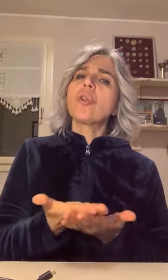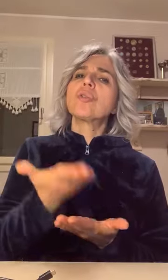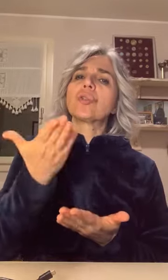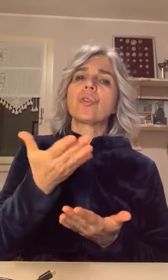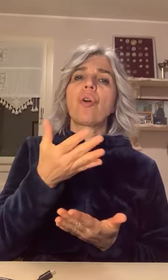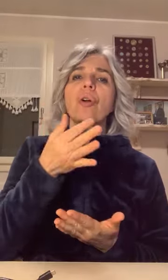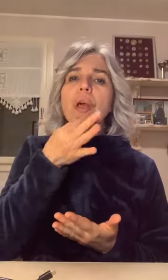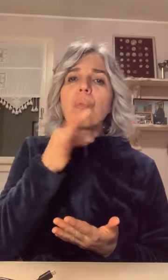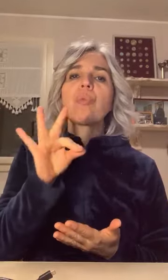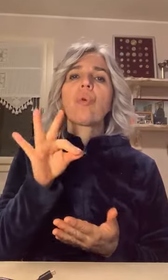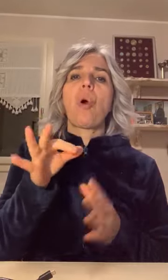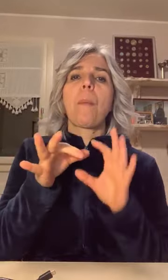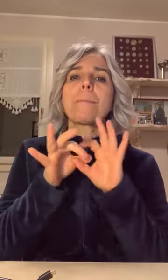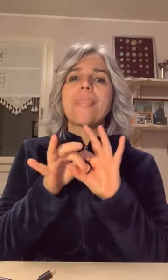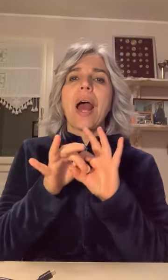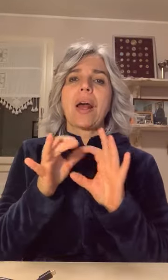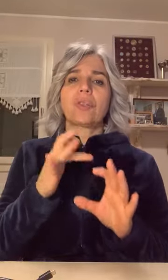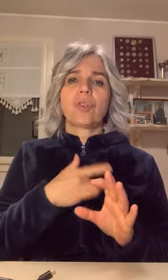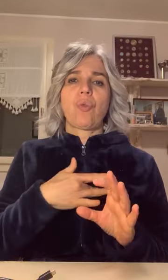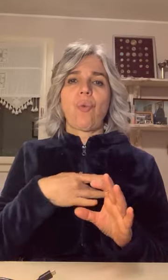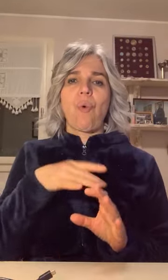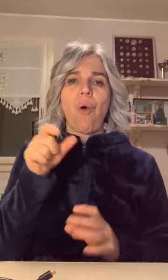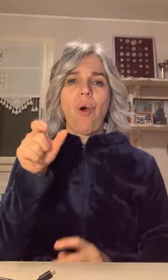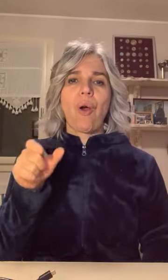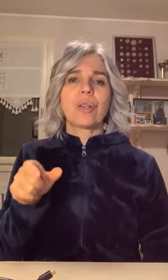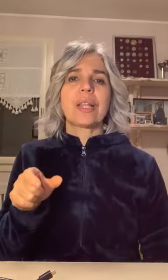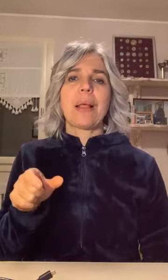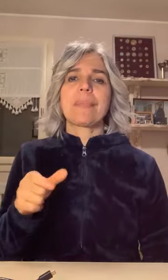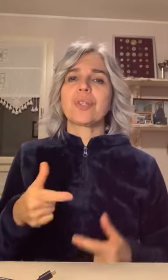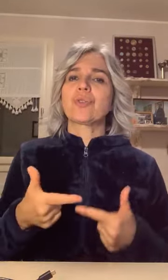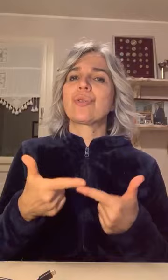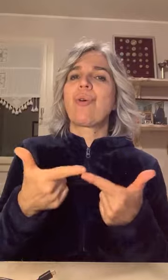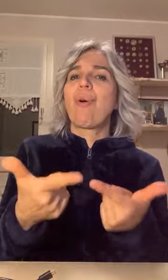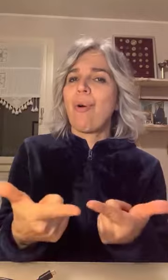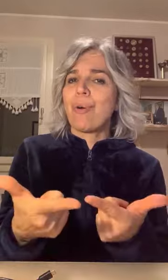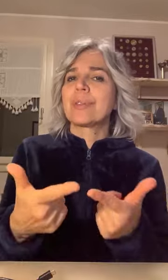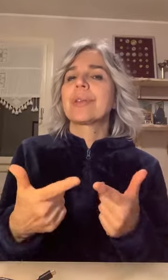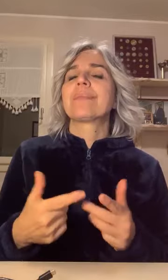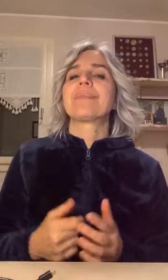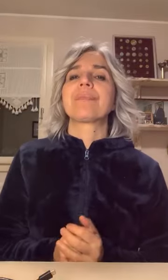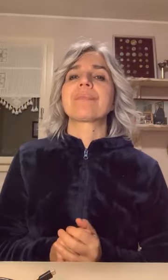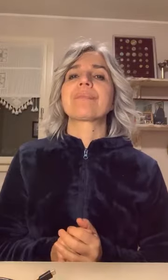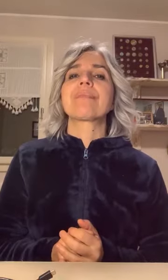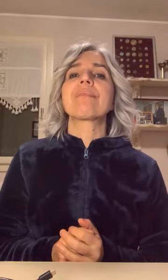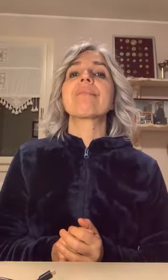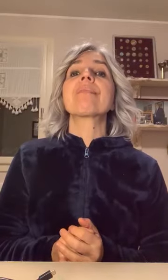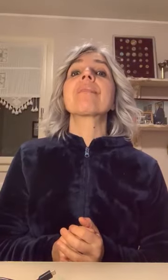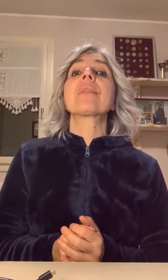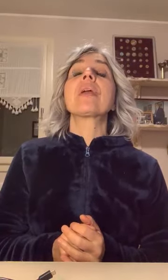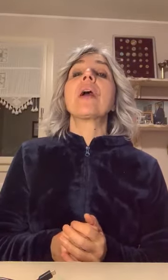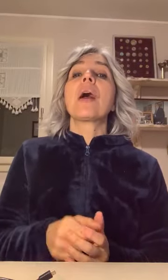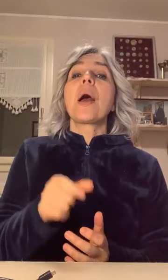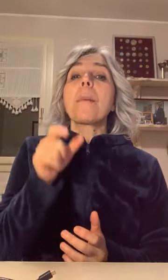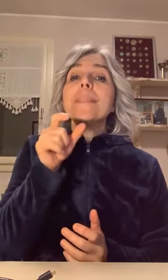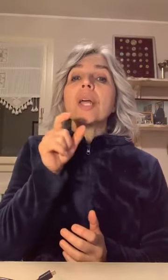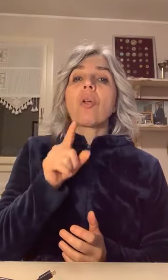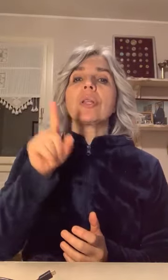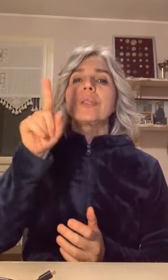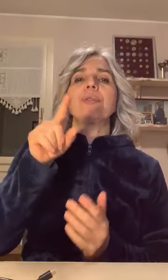cuore dell'uomo. Bene, voglio leggere con voi un testo della parola di Dio, e voglio che per coloro che